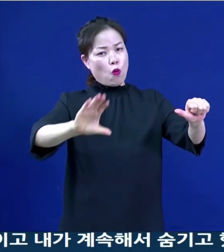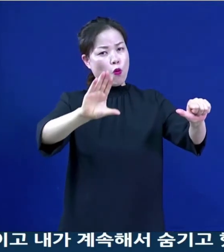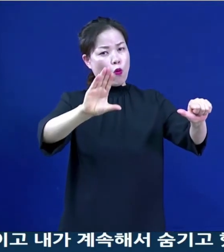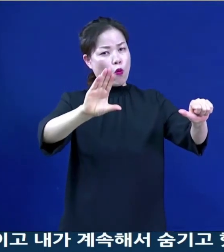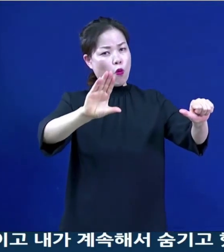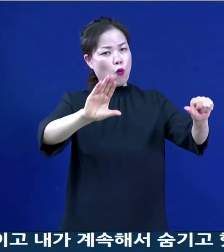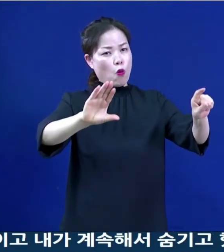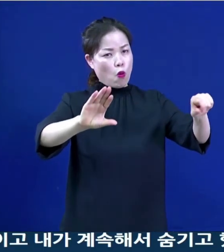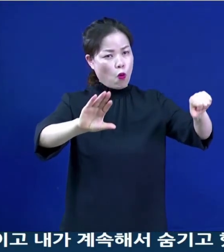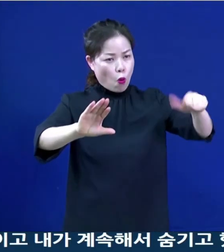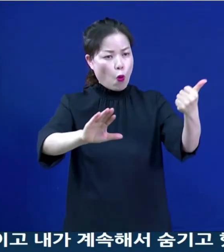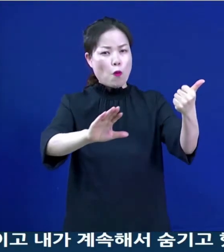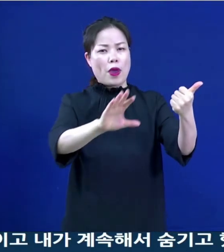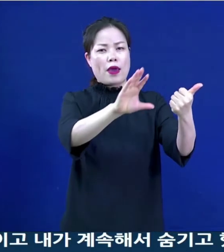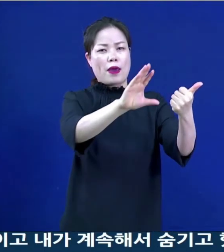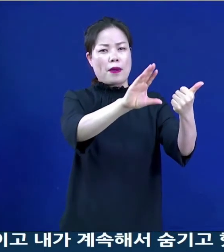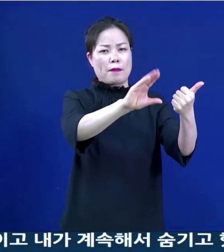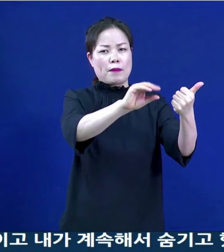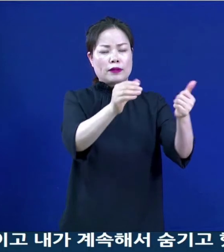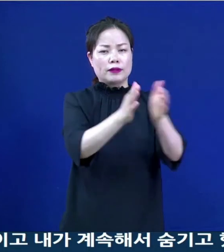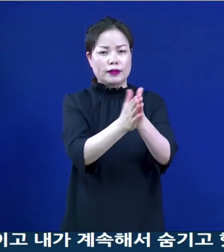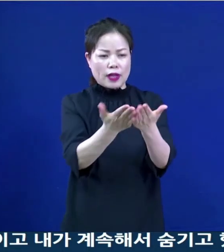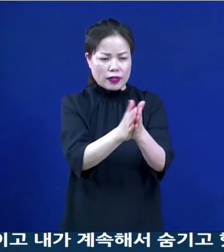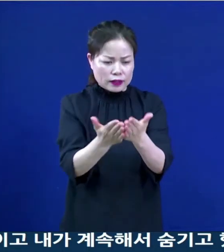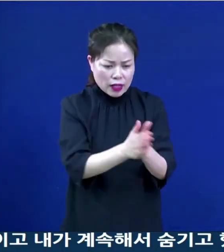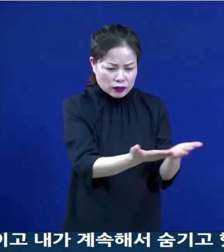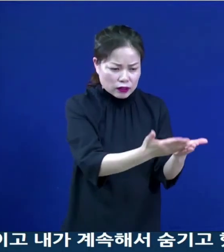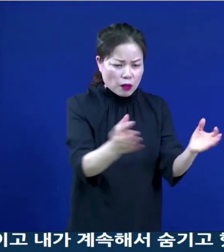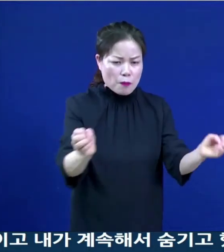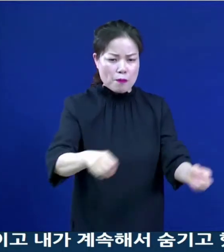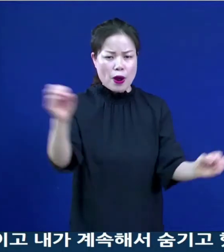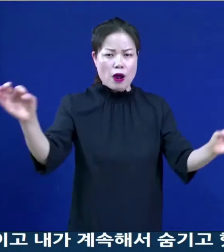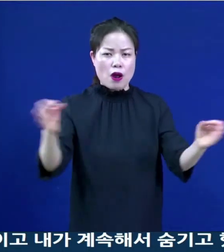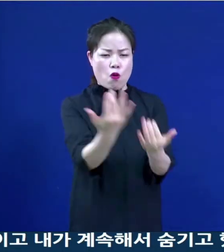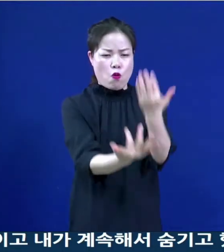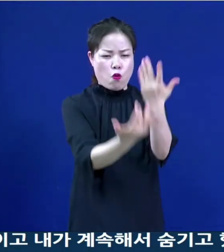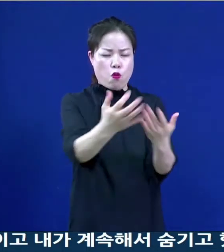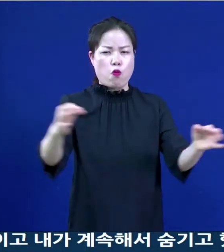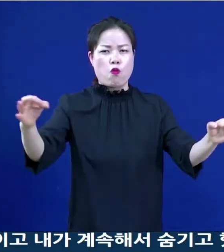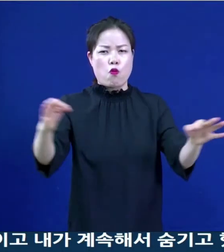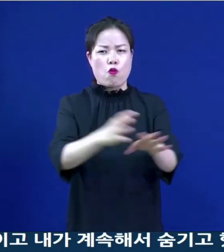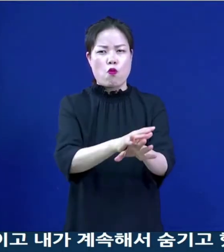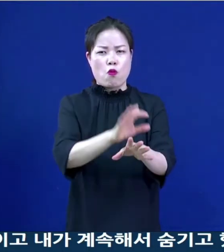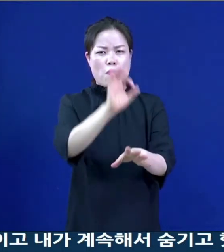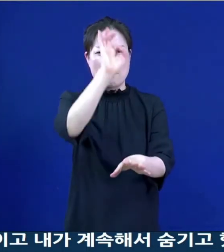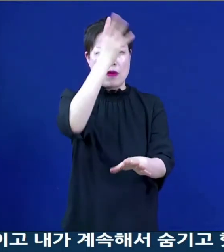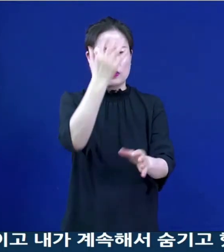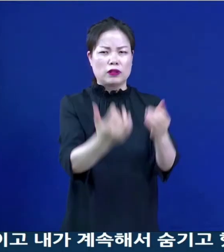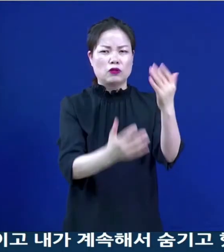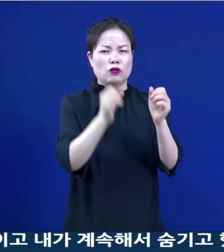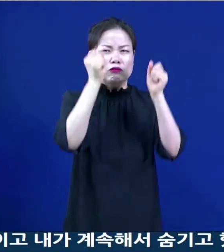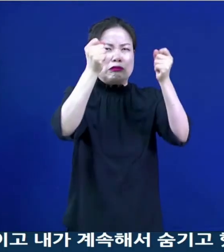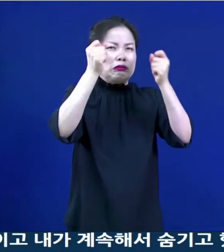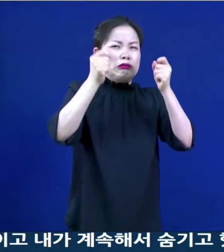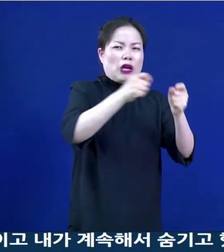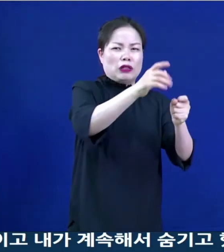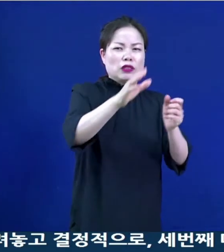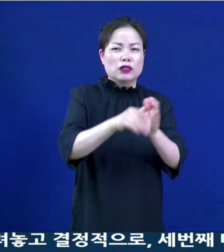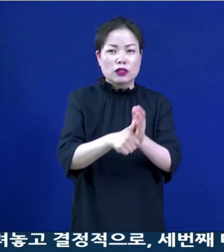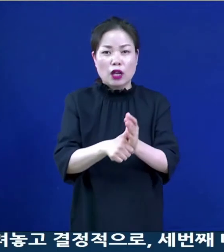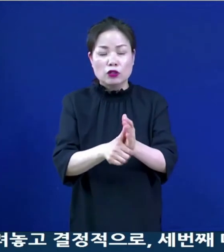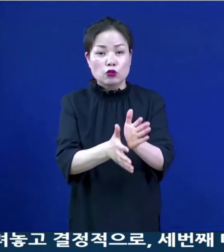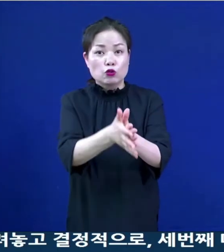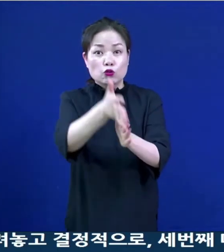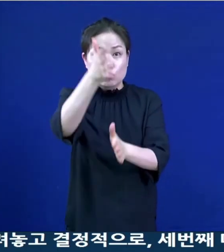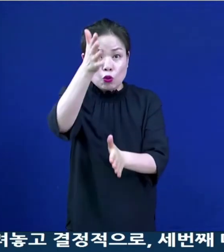됐을 거라고 예측을 합니다. 이게 마술 덩어리죠. 마술 덩어리, 그죠? 마술의 도시였어요. 마술의 도시. 마술의